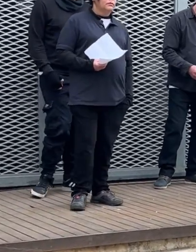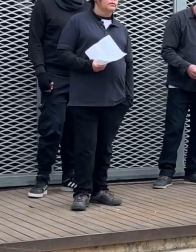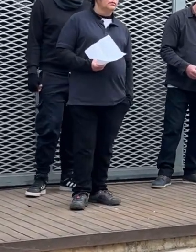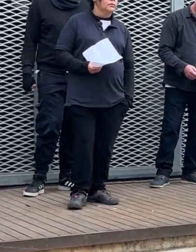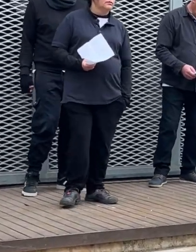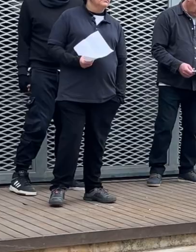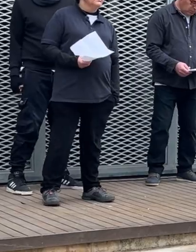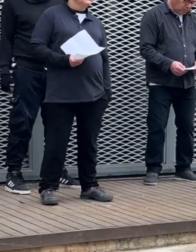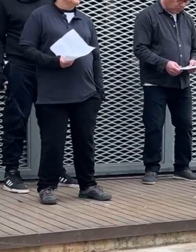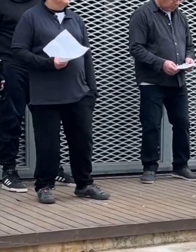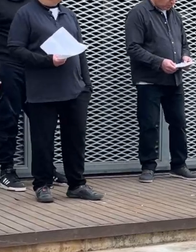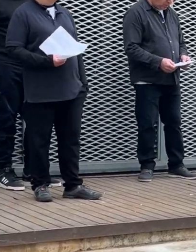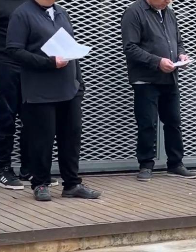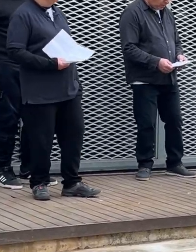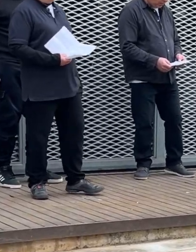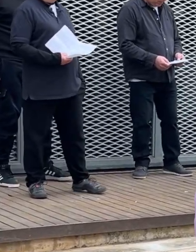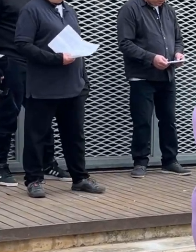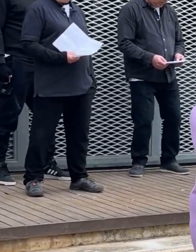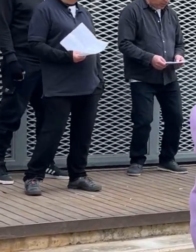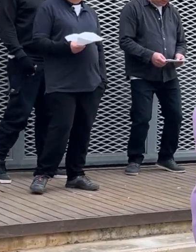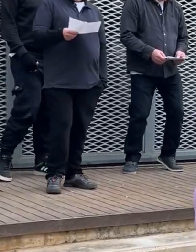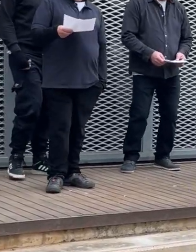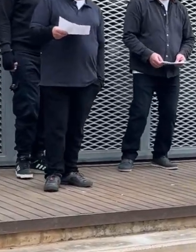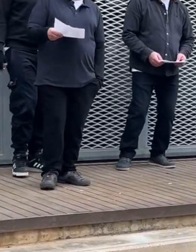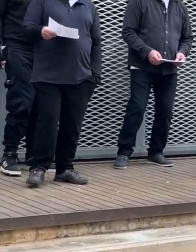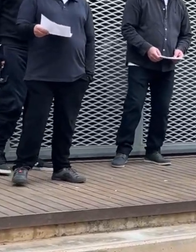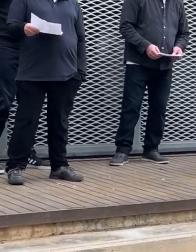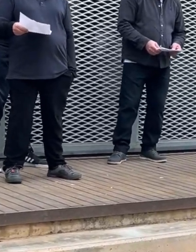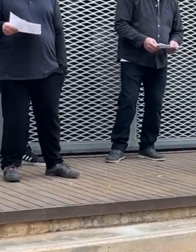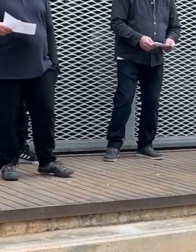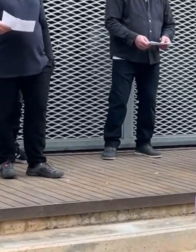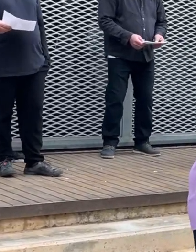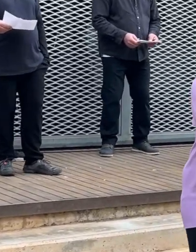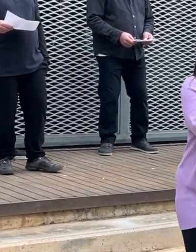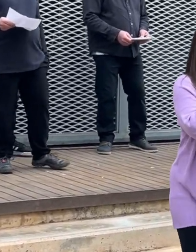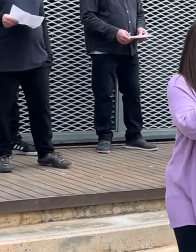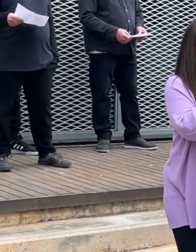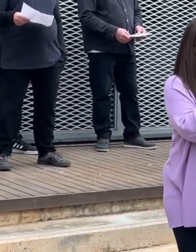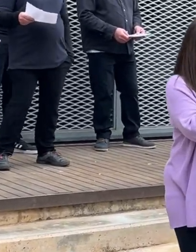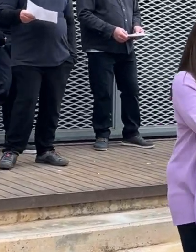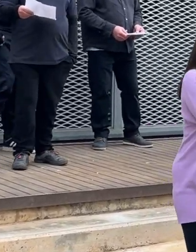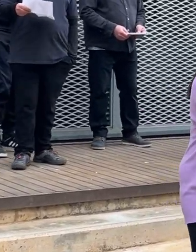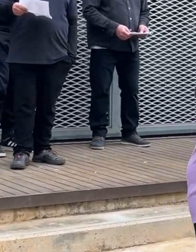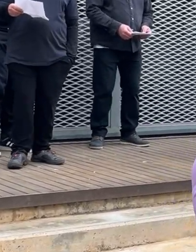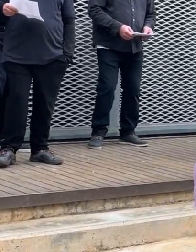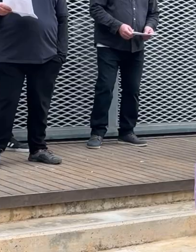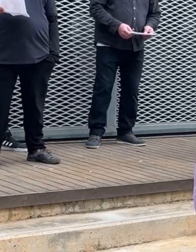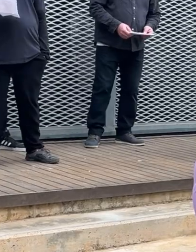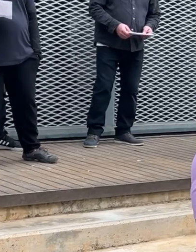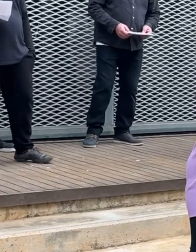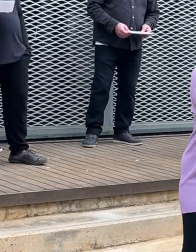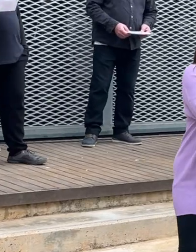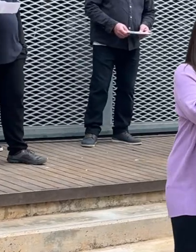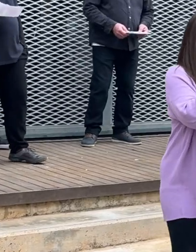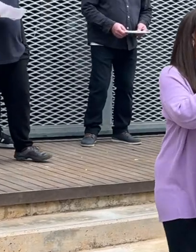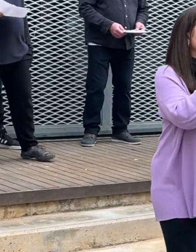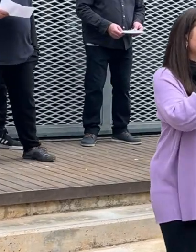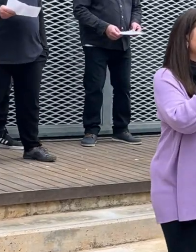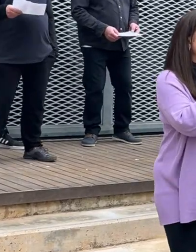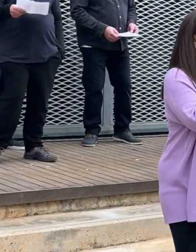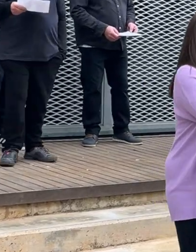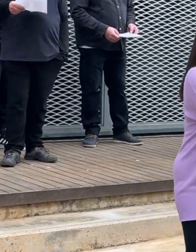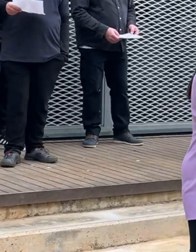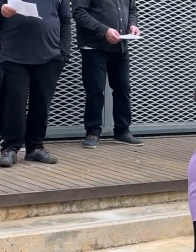revista. En la rima soy especialista, me han llamado loca, ellos son los locos, que les den por